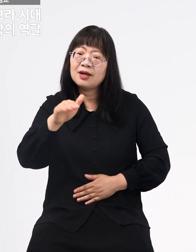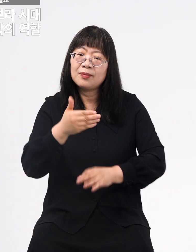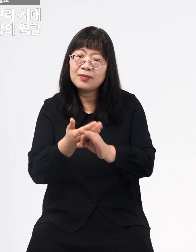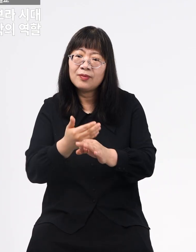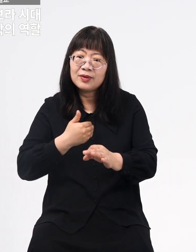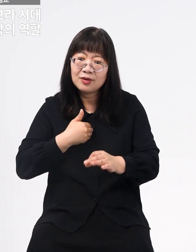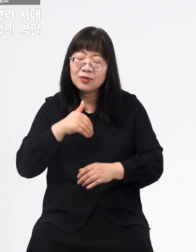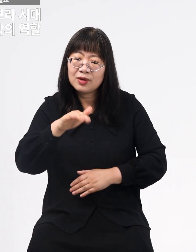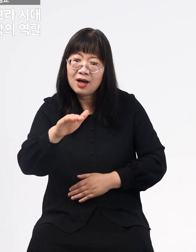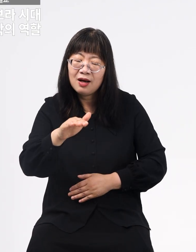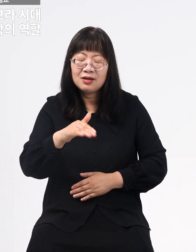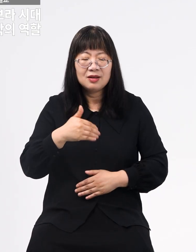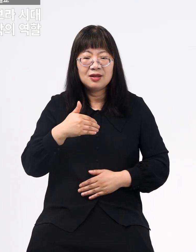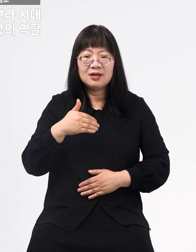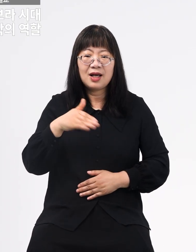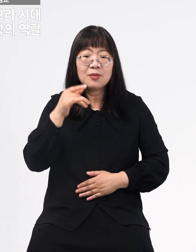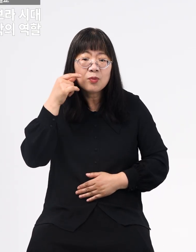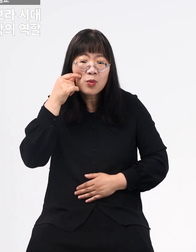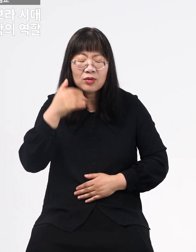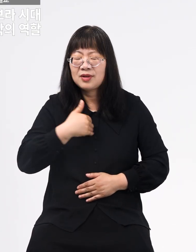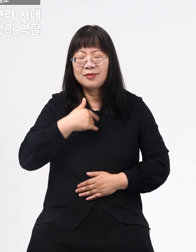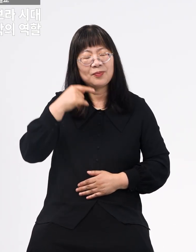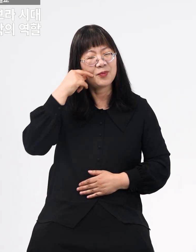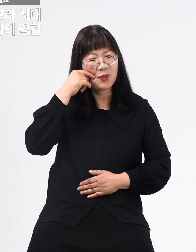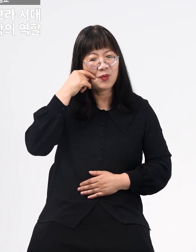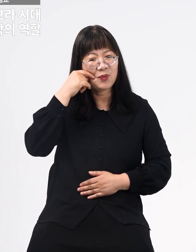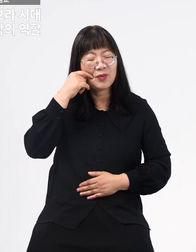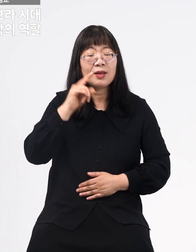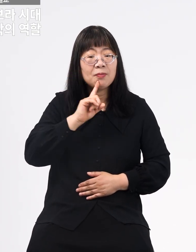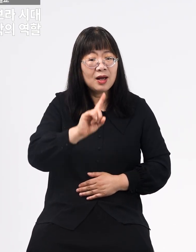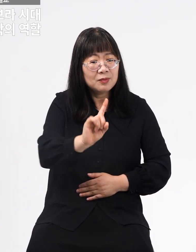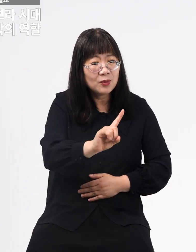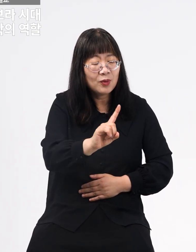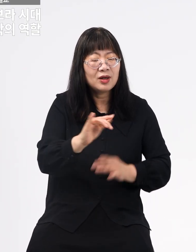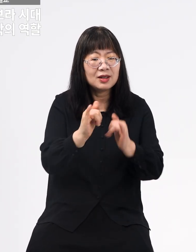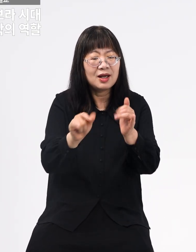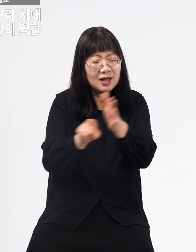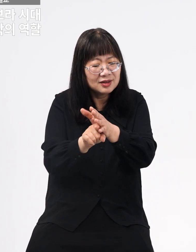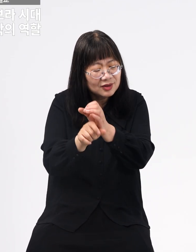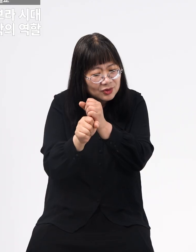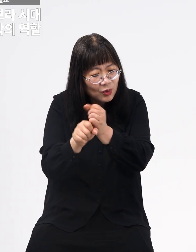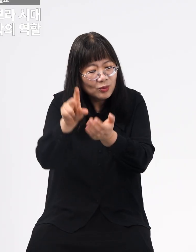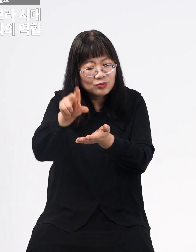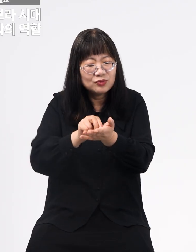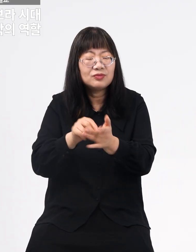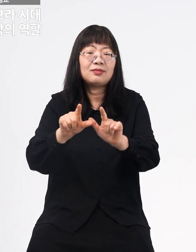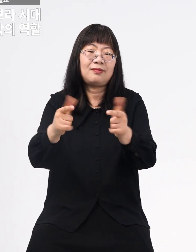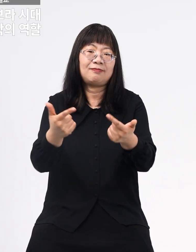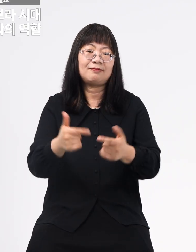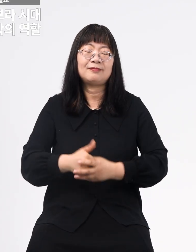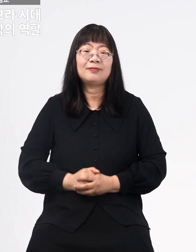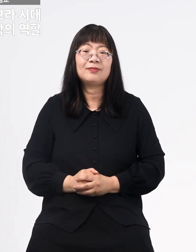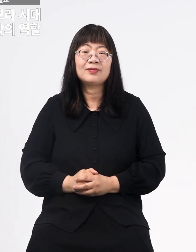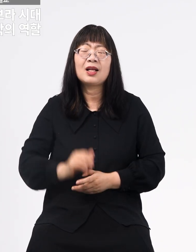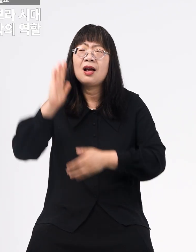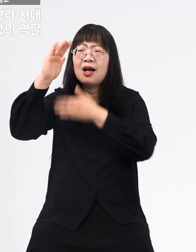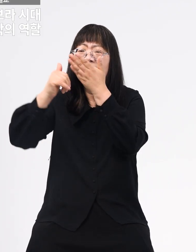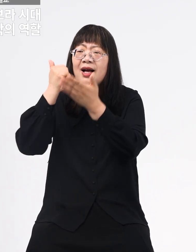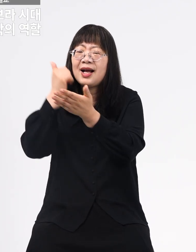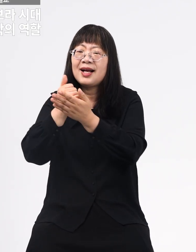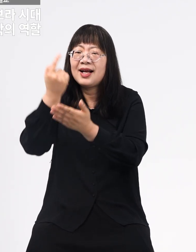나도 가고 안 가면 못 갑니다라는 말은 사람을 의존하는 문제가 아니라